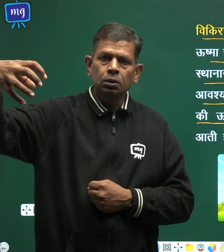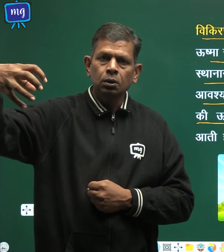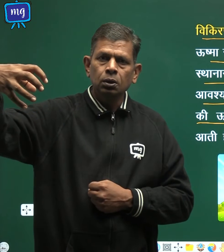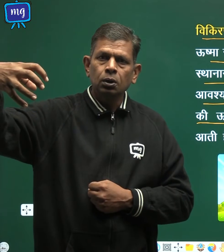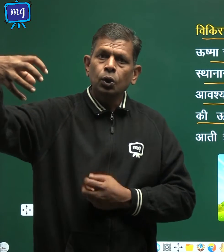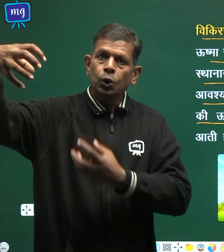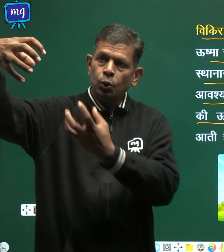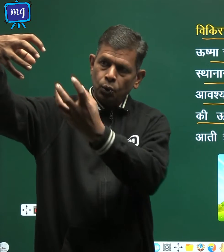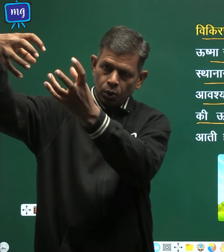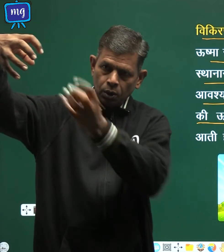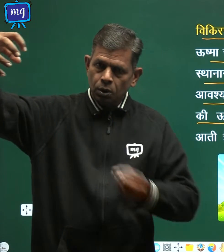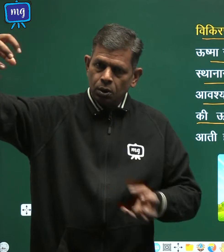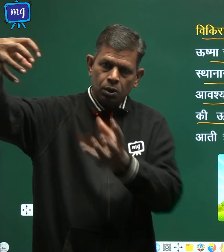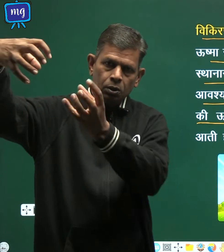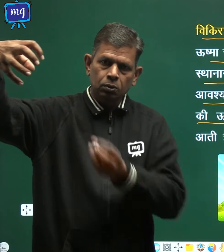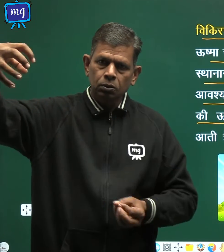विकिरण द्वारा